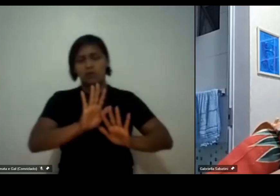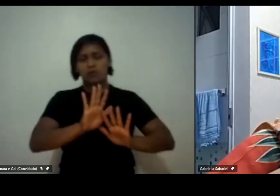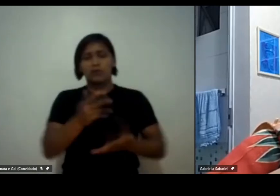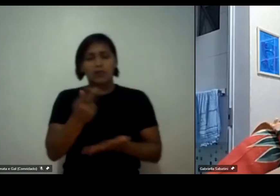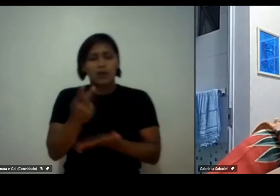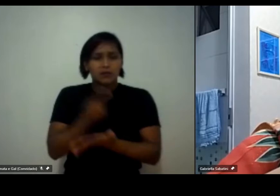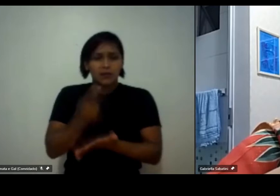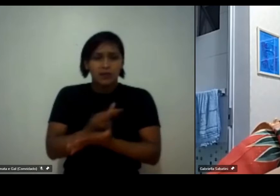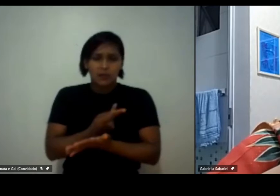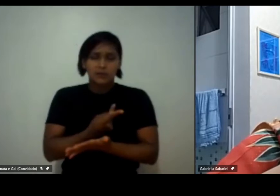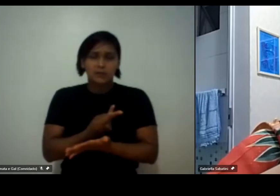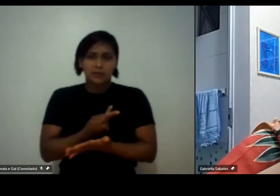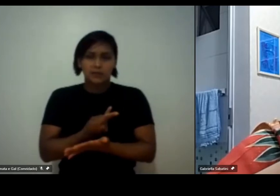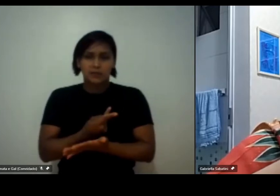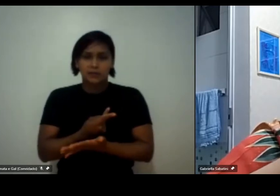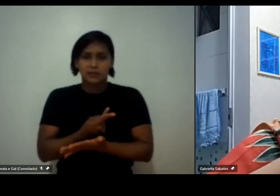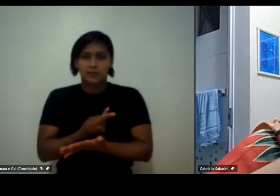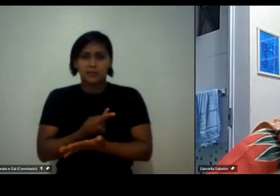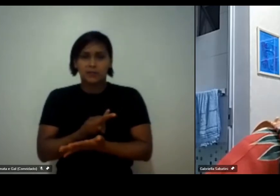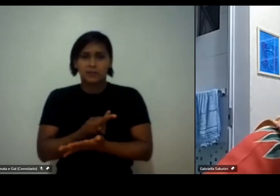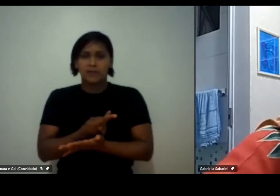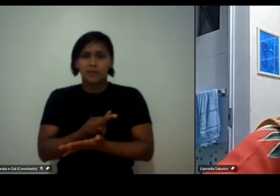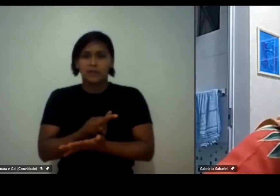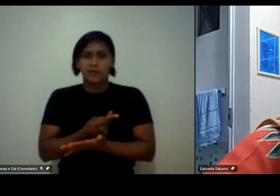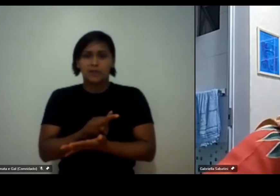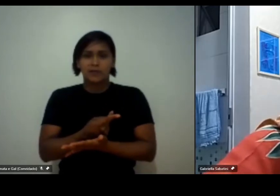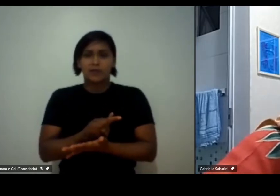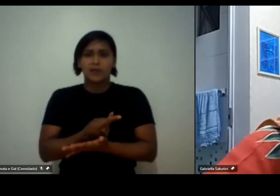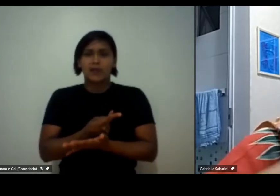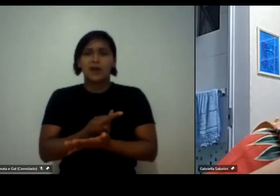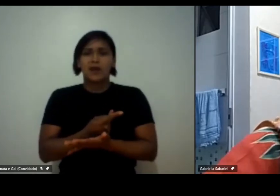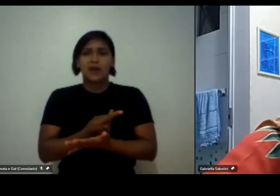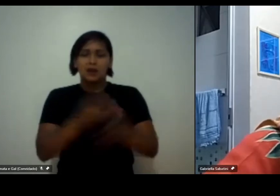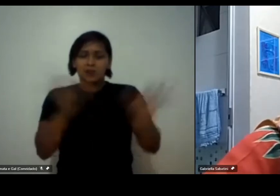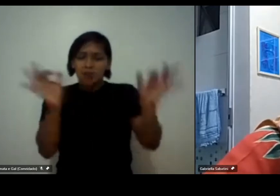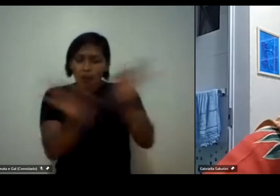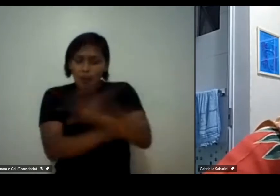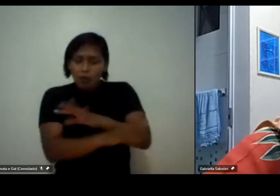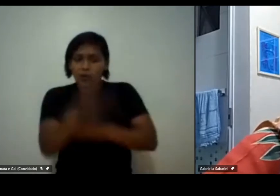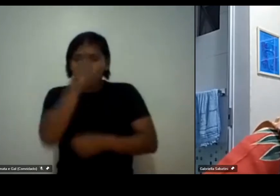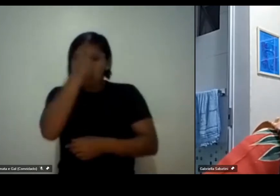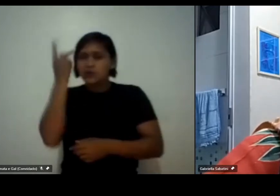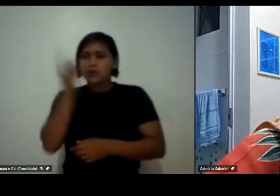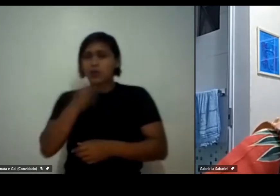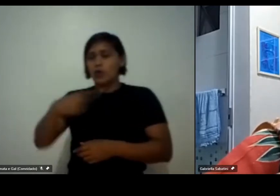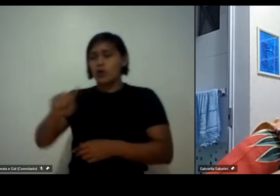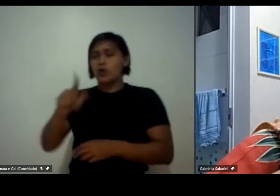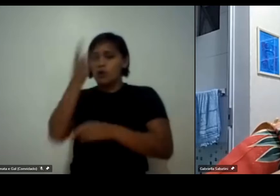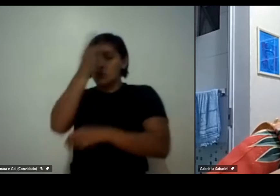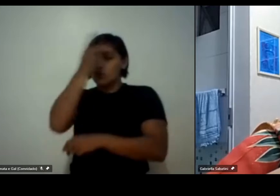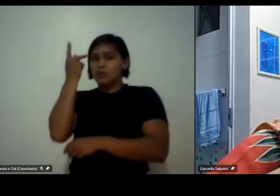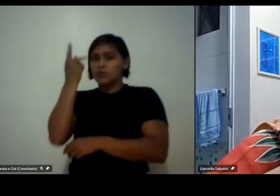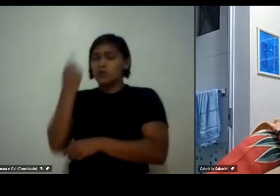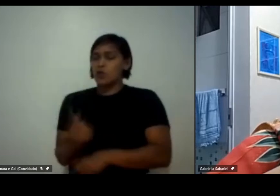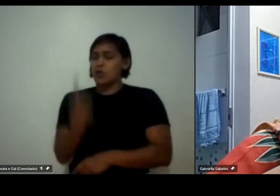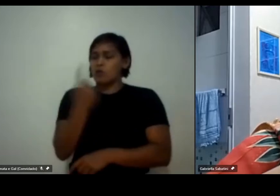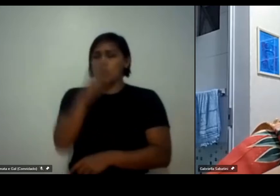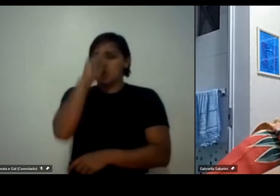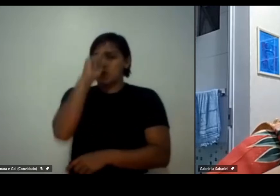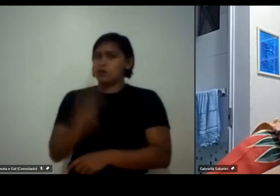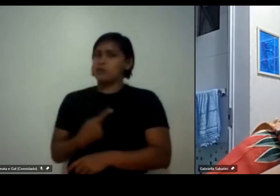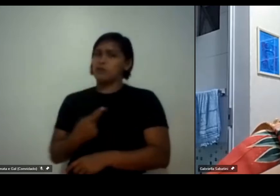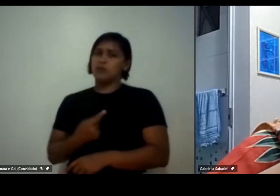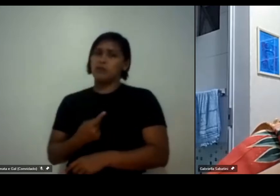errada, ele apaga o outro. E se o outro é autônomo, ele não pode